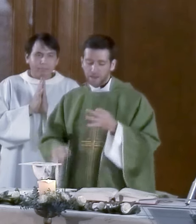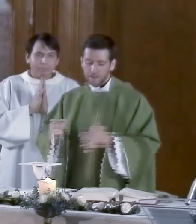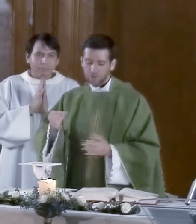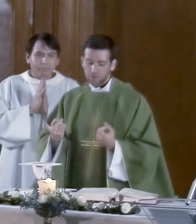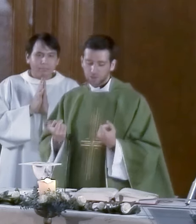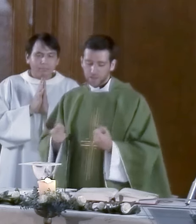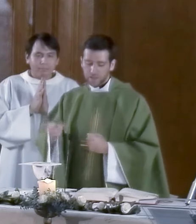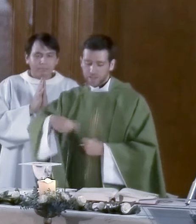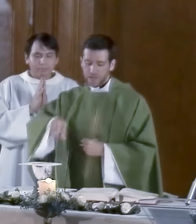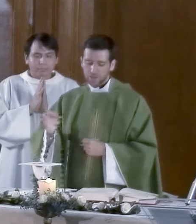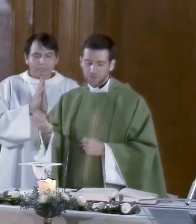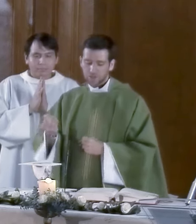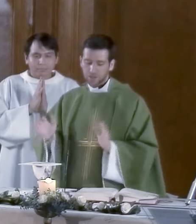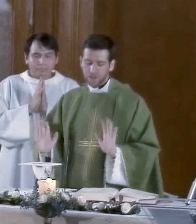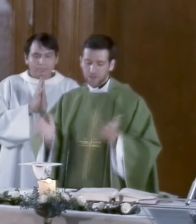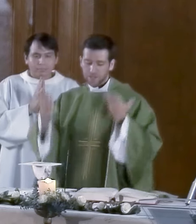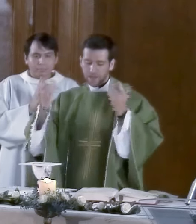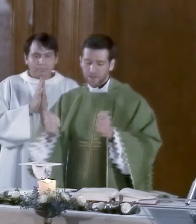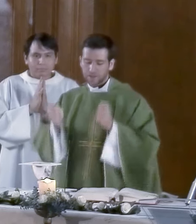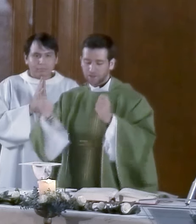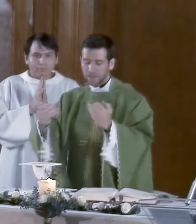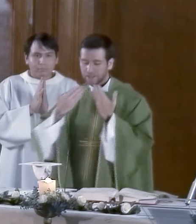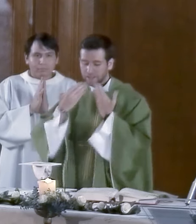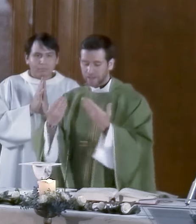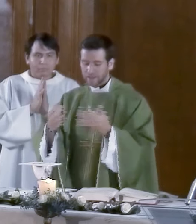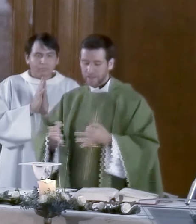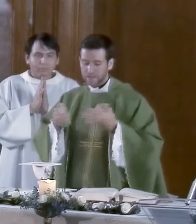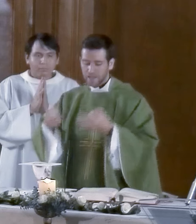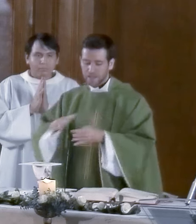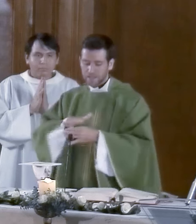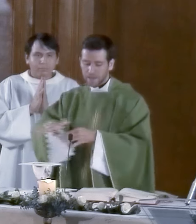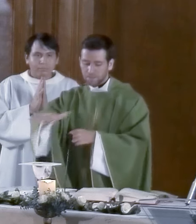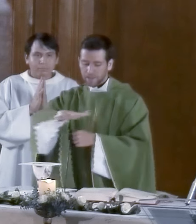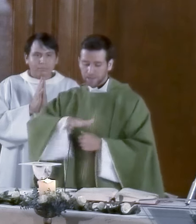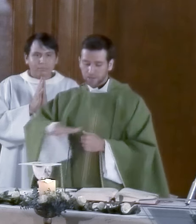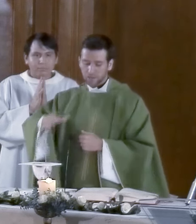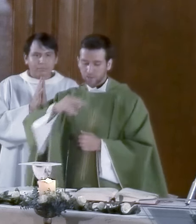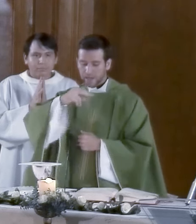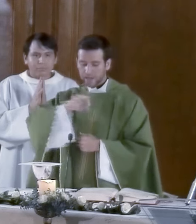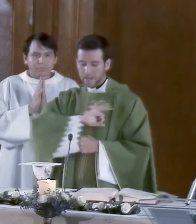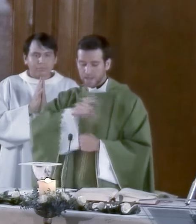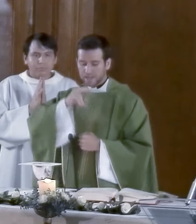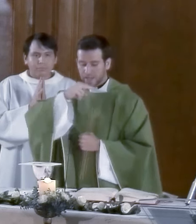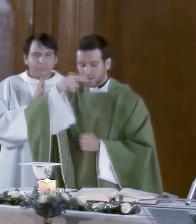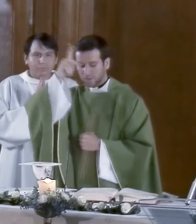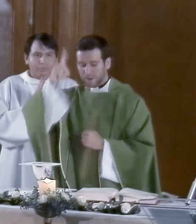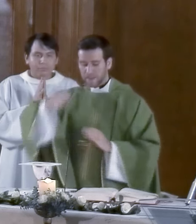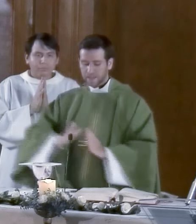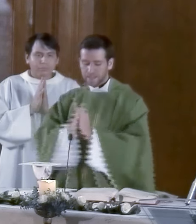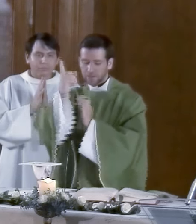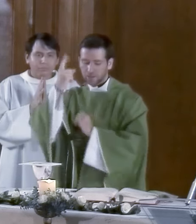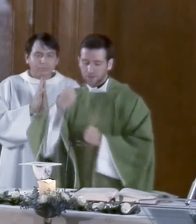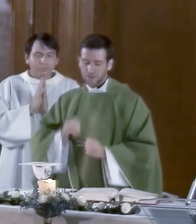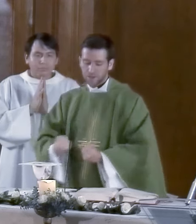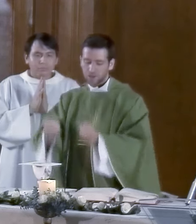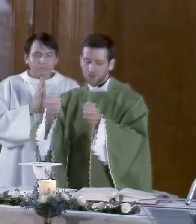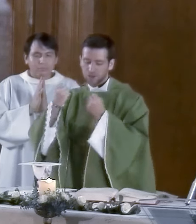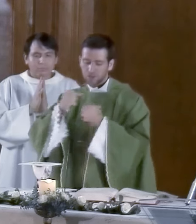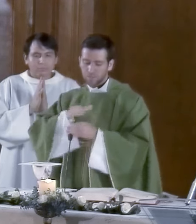En verdad es justo y necesario, es nuestro deber y salvación darte gracias siempre y en todo lugar, Señor Padre